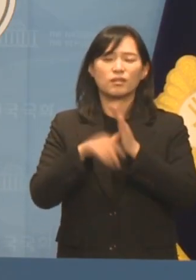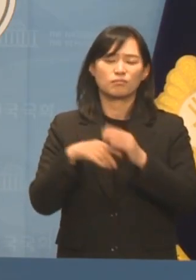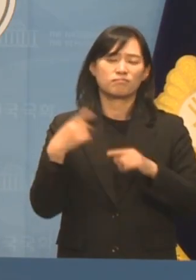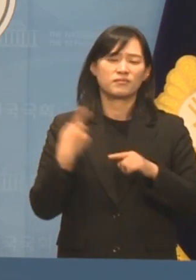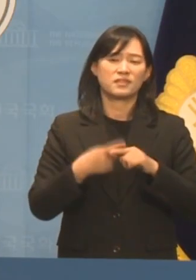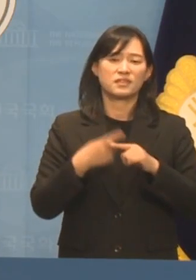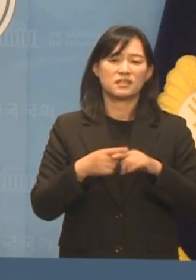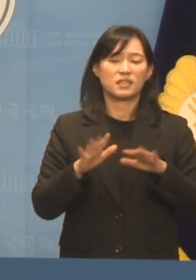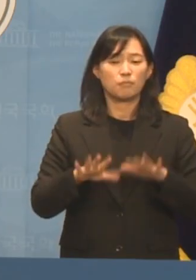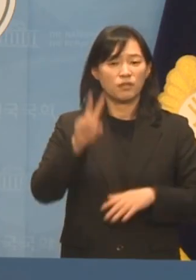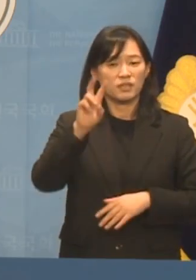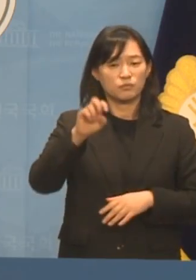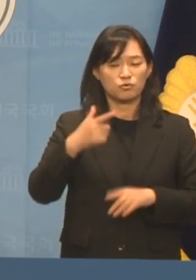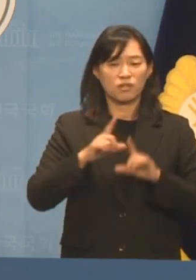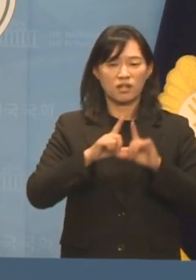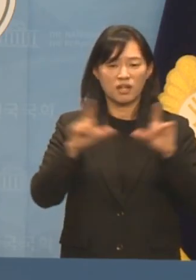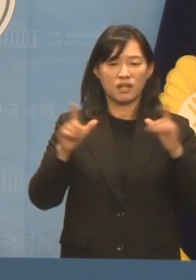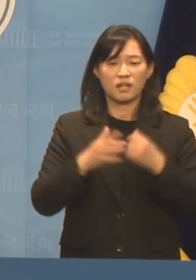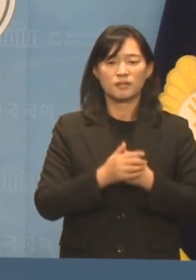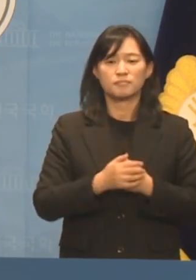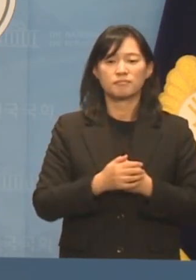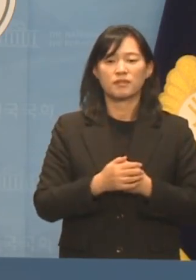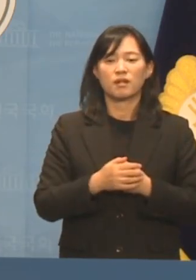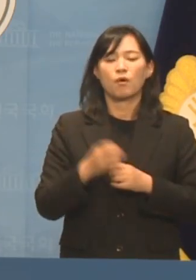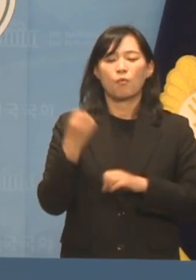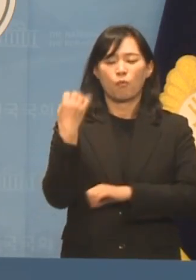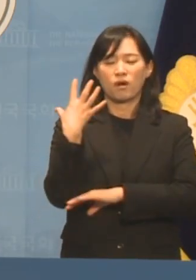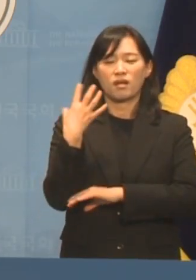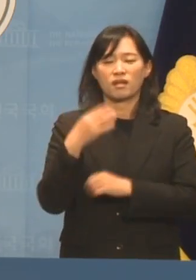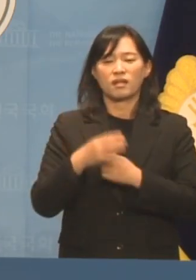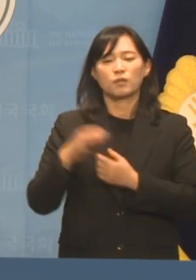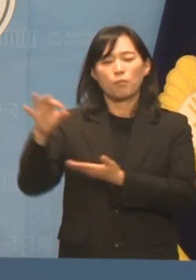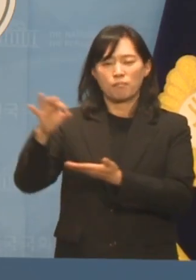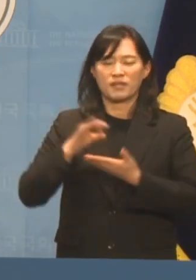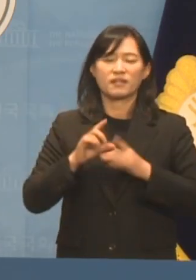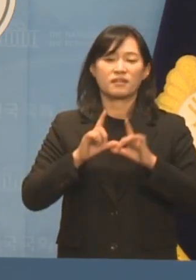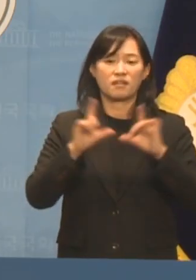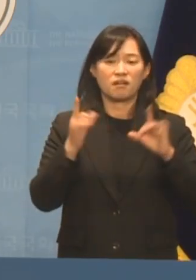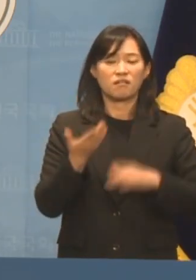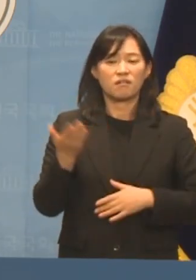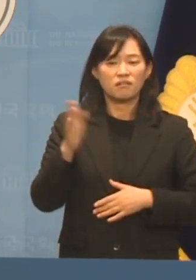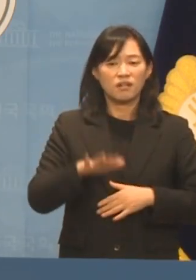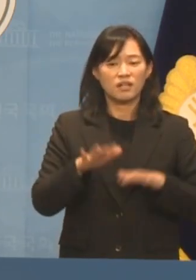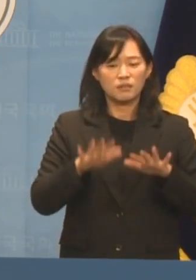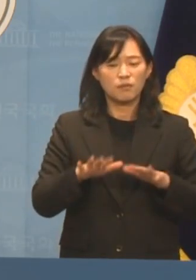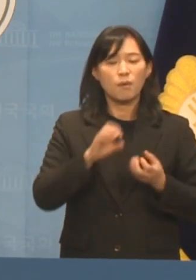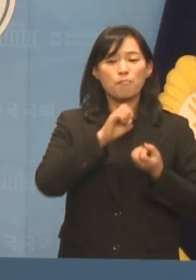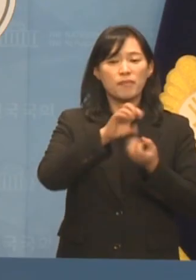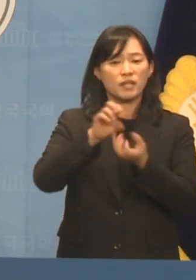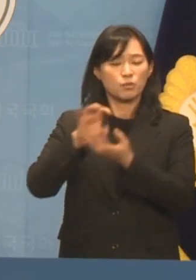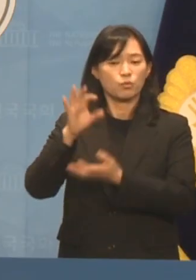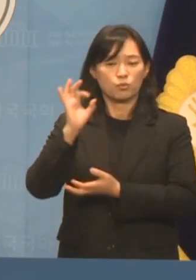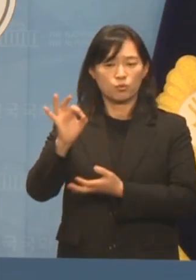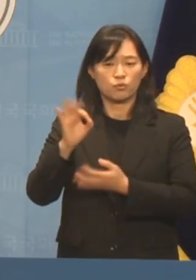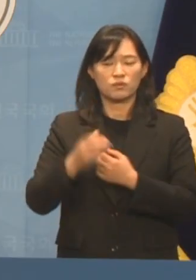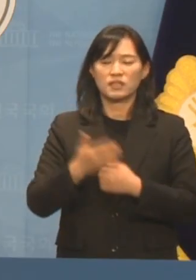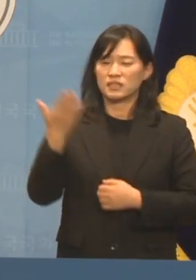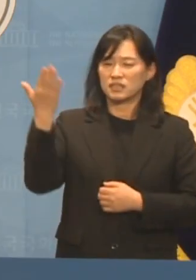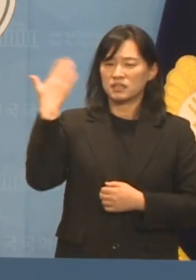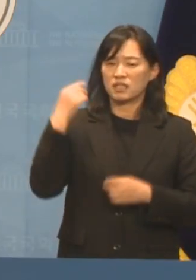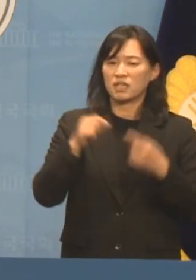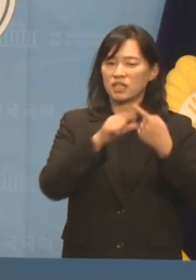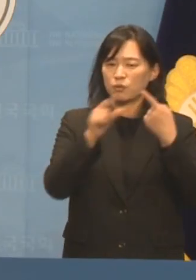이번 26일이 운송료를 정산받는 날입니다. 그런데 이번 배송료 정산은 지난